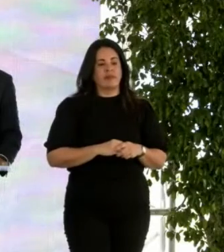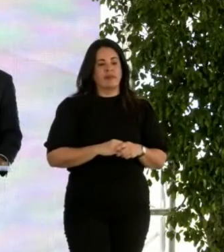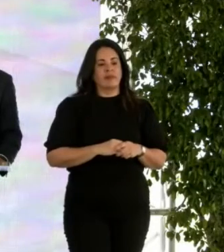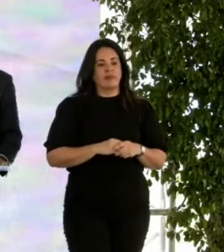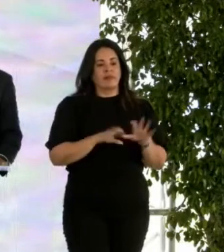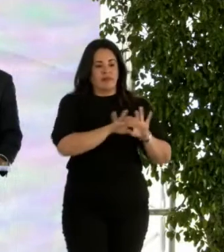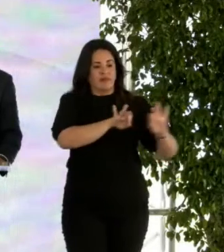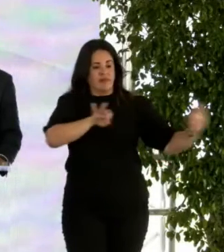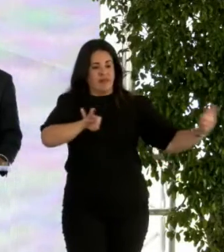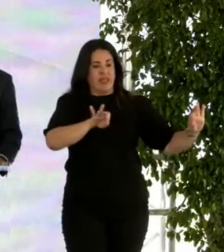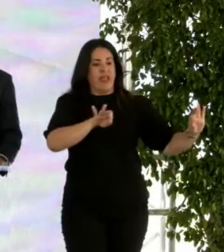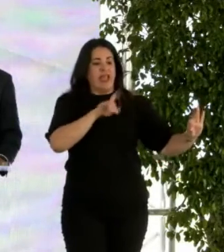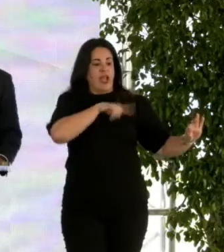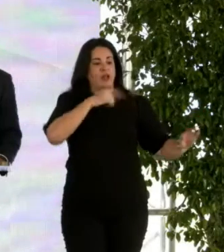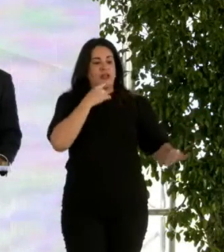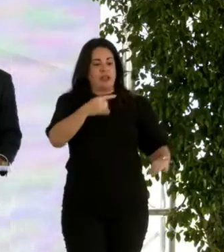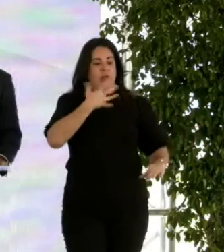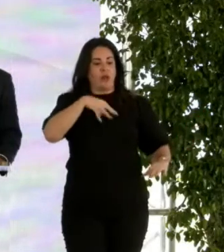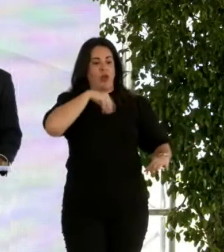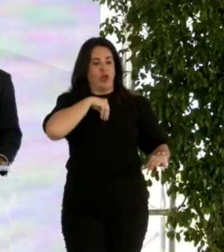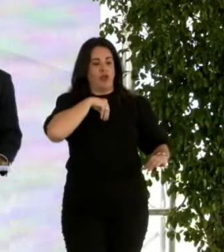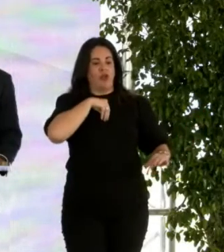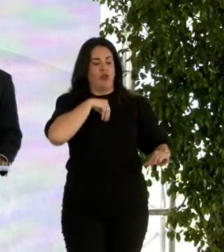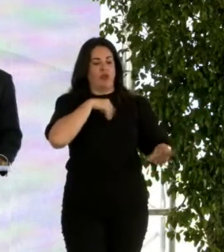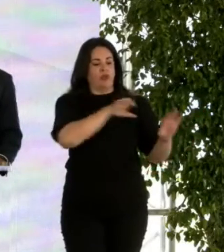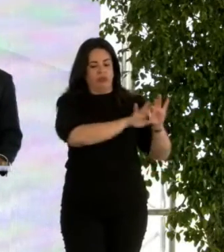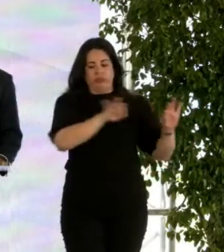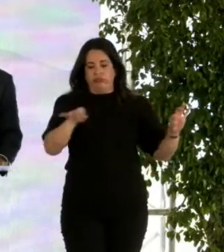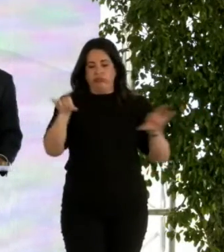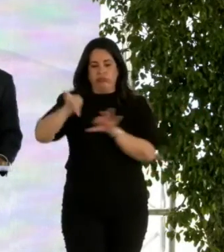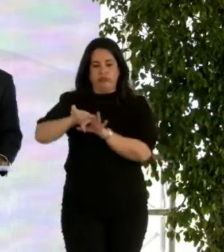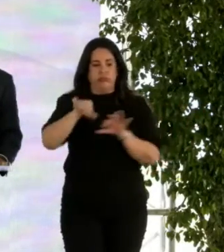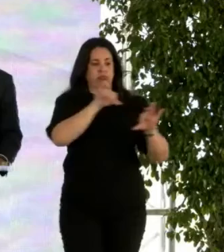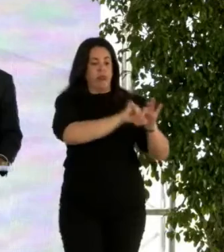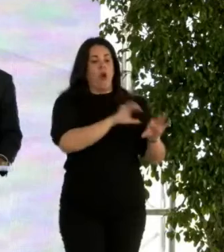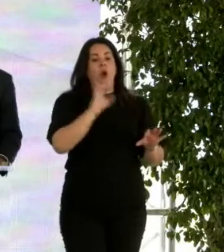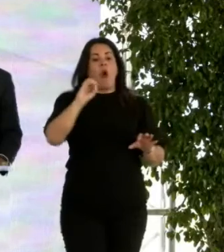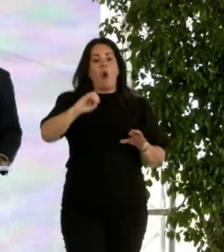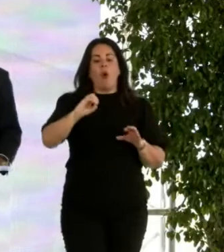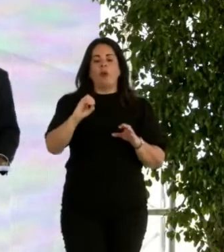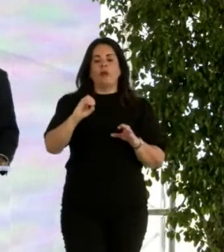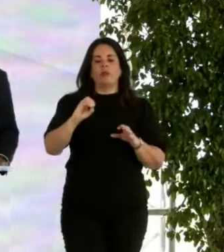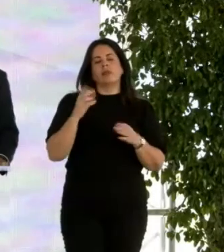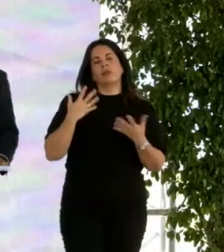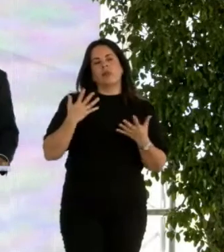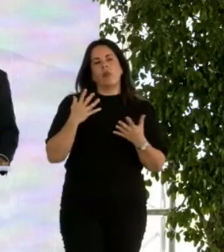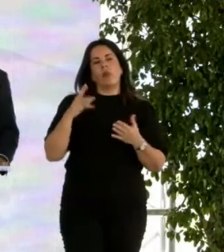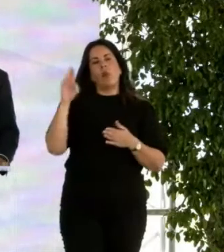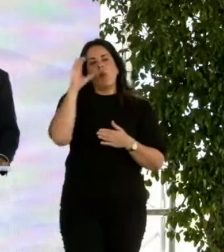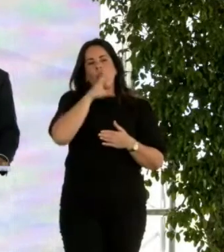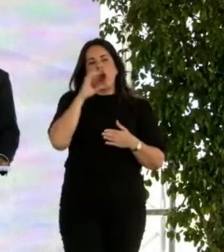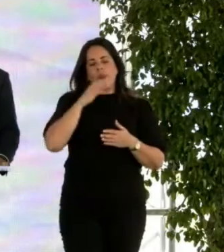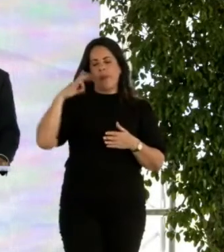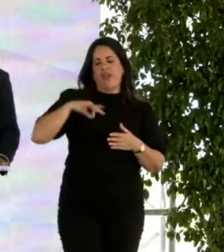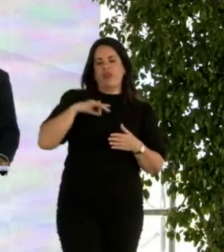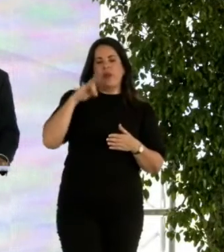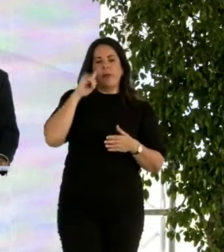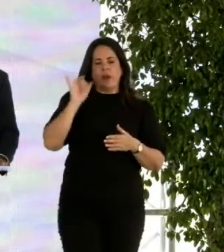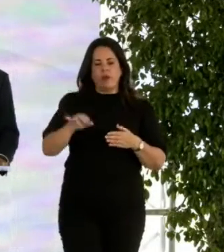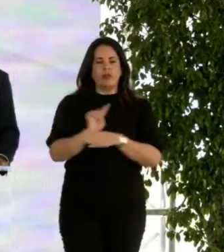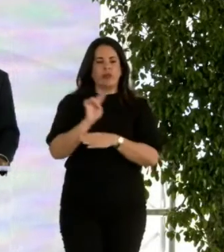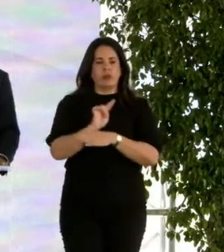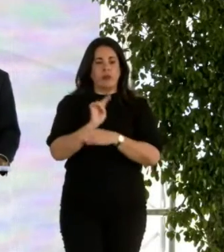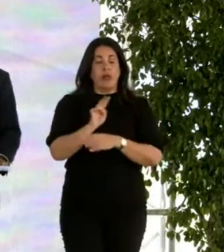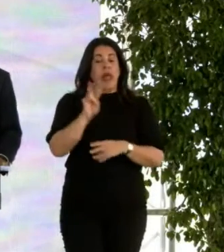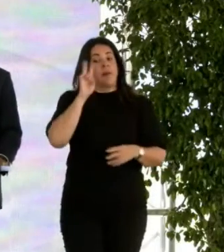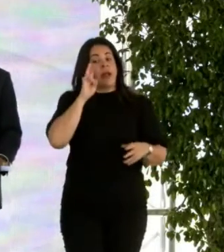es de su propiedad, o pues buscando algún tipo de compensación por su uso. Eso es lo que está ante el tribunal. Y habrá que ver lo